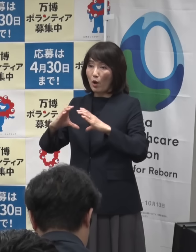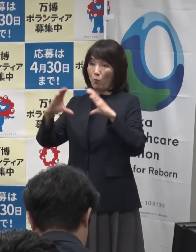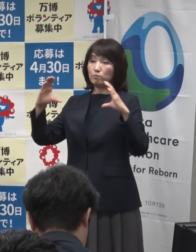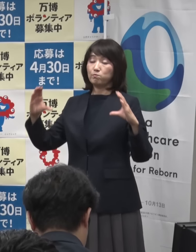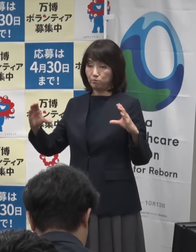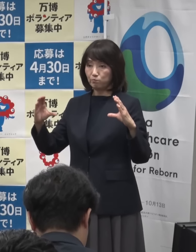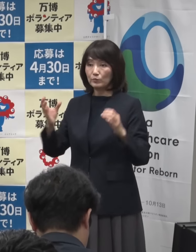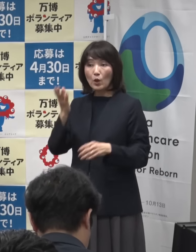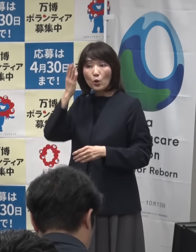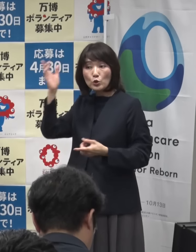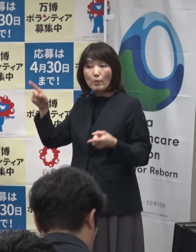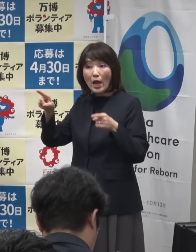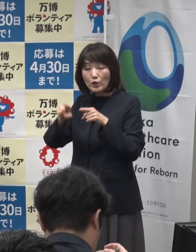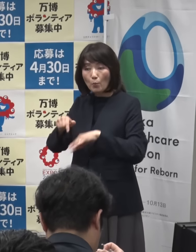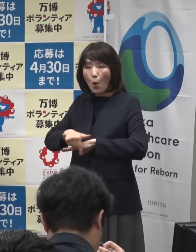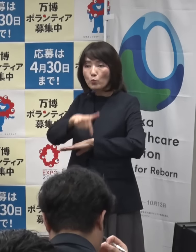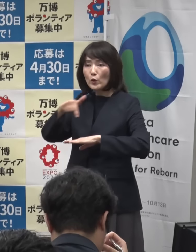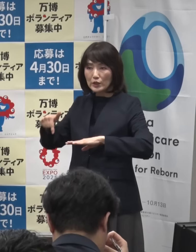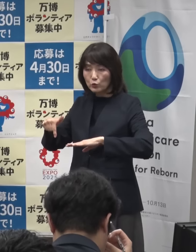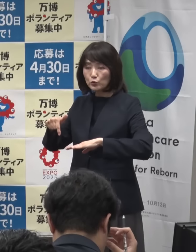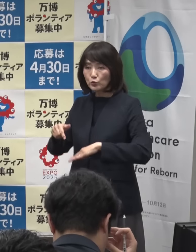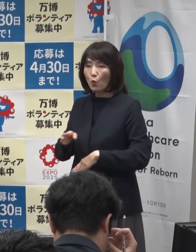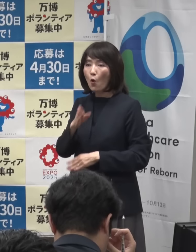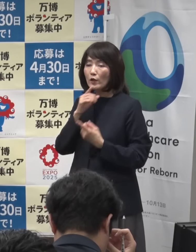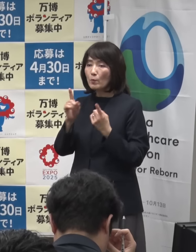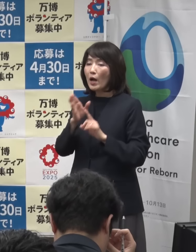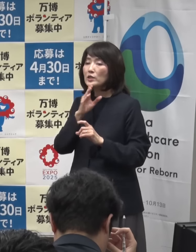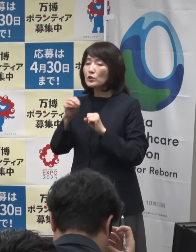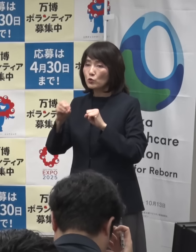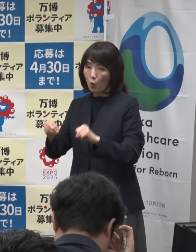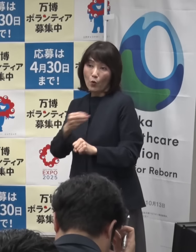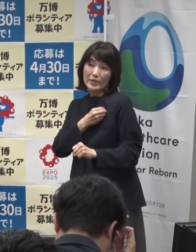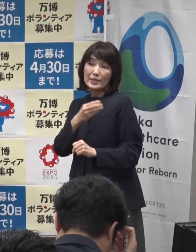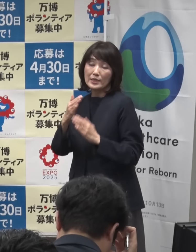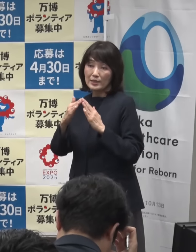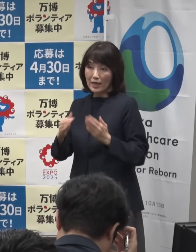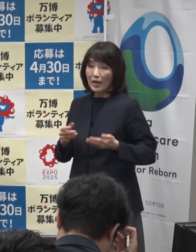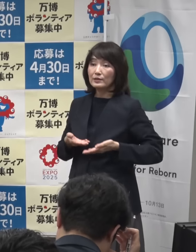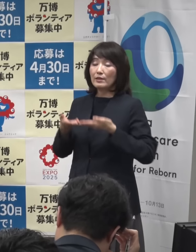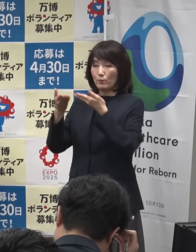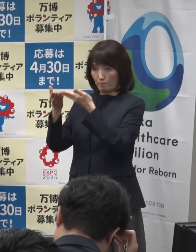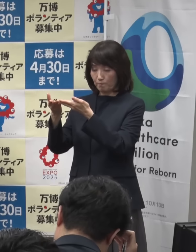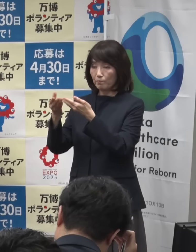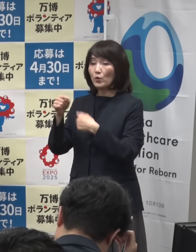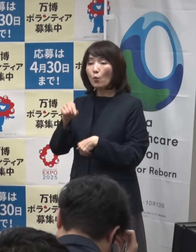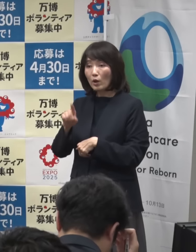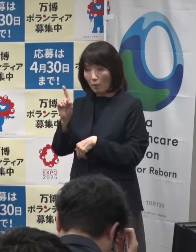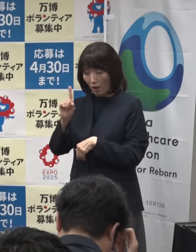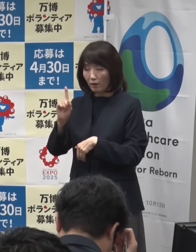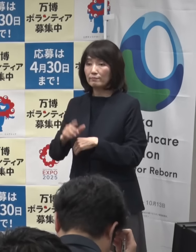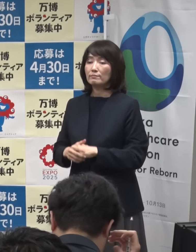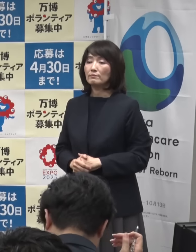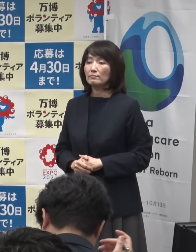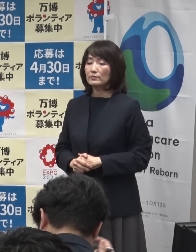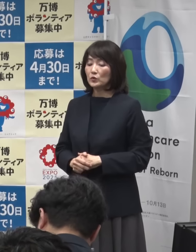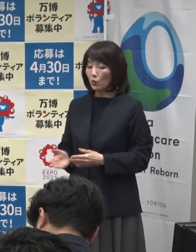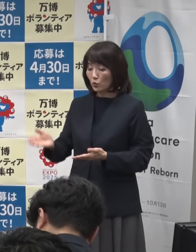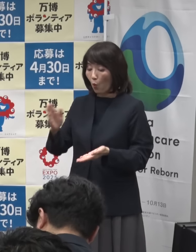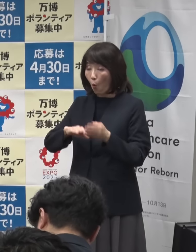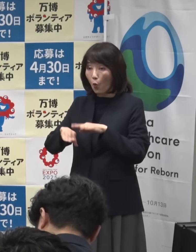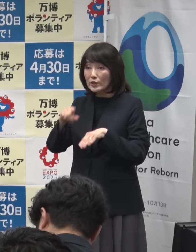夢友プロジェクト in 門真実行委員会に寄贈します。この夢友プロジェクト in 門真実行委員会ということは、この折り鶴